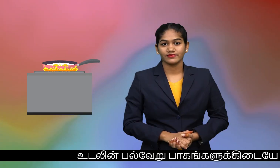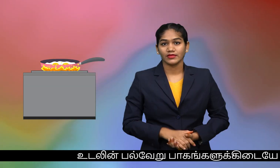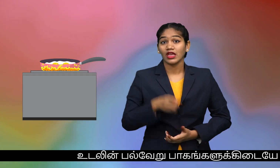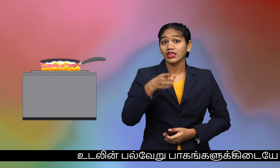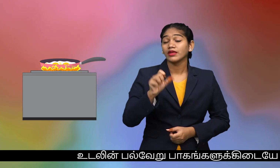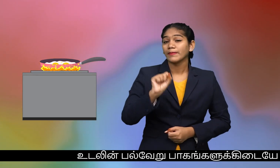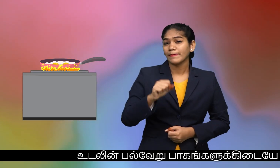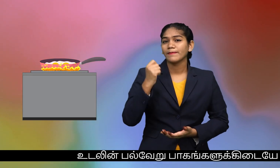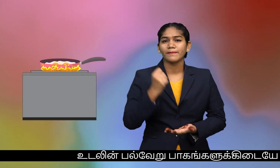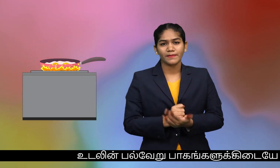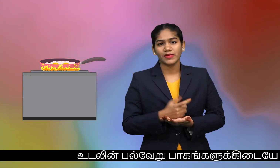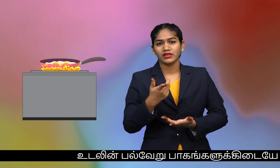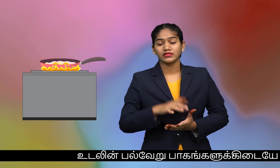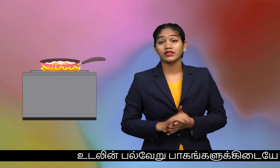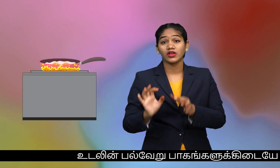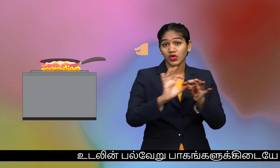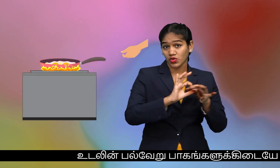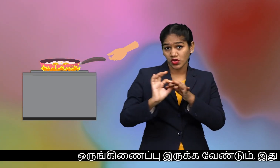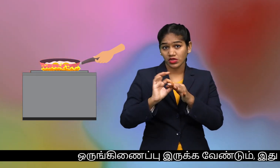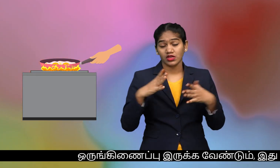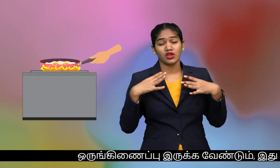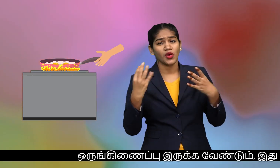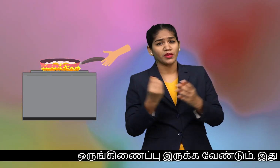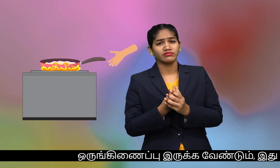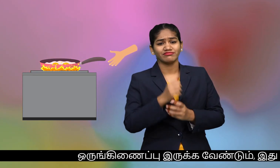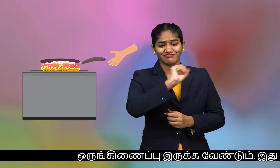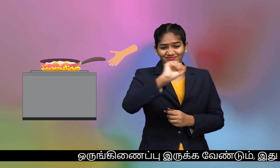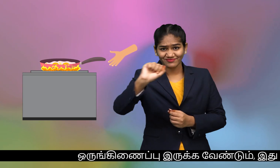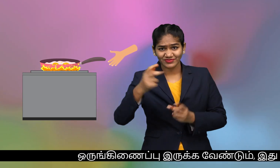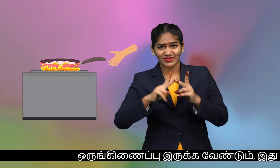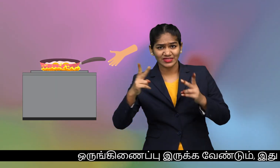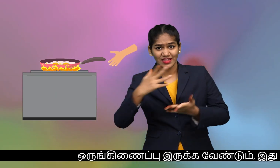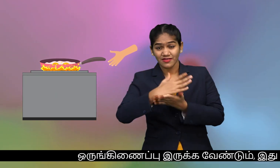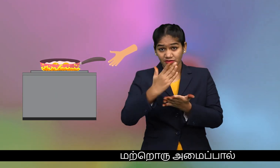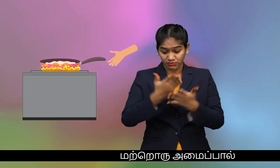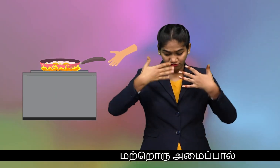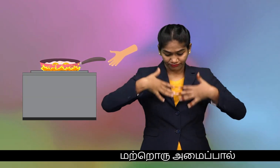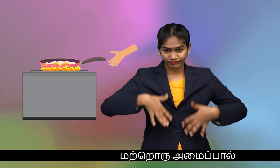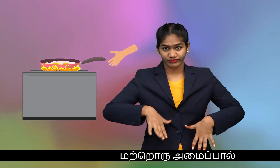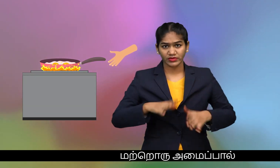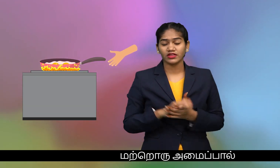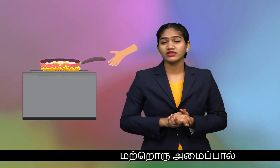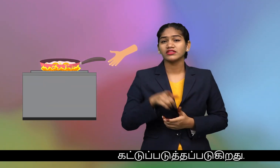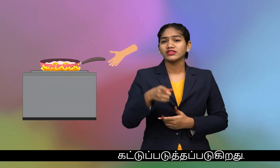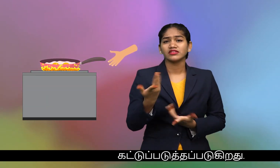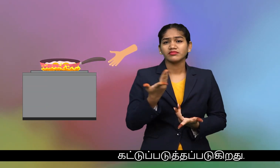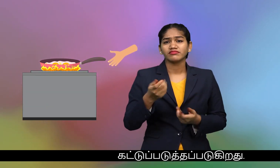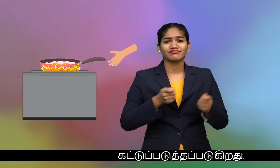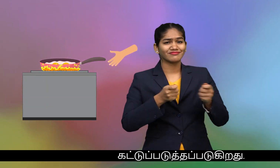உடலின் பல்வேறு பாகங்களுக்கிடையே ஒருங்கிணைப்பு இருக்க வேண்டும். இது மற்றொரு அமைப்பால்